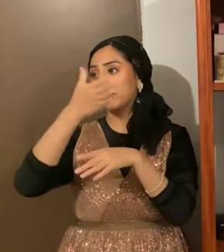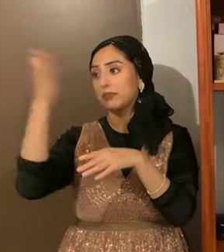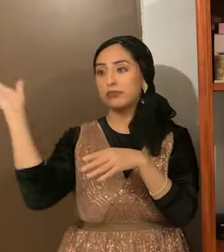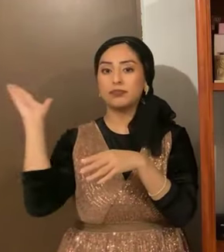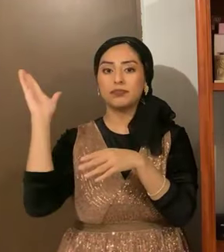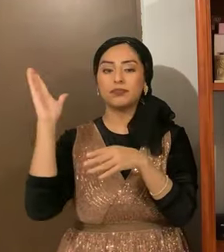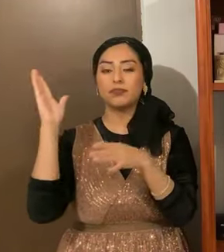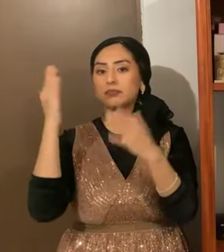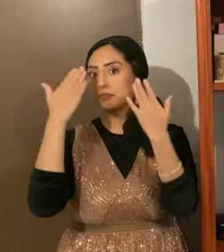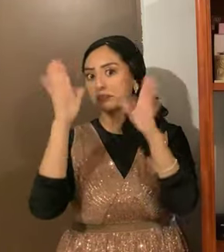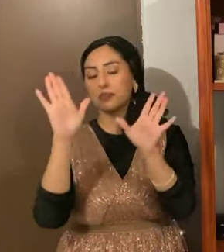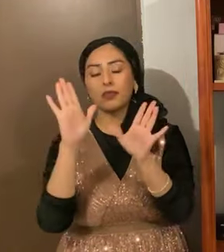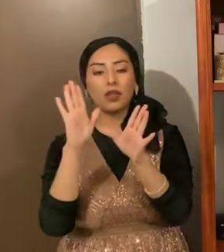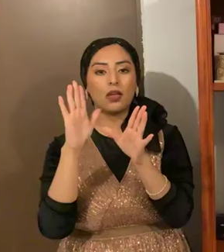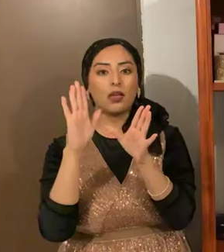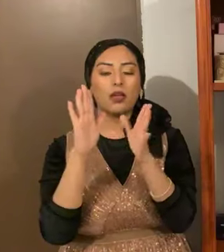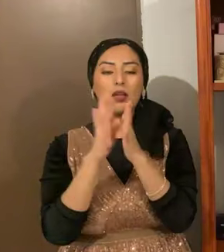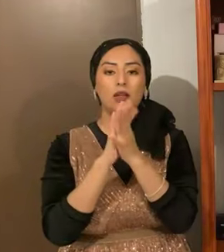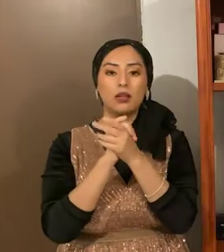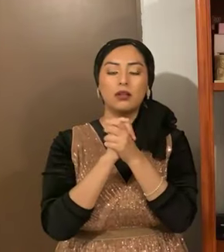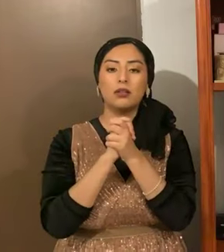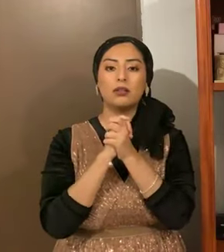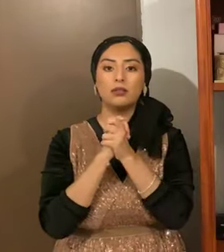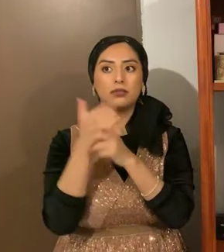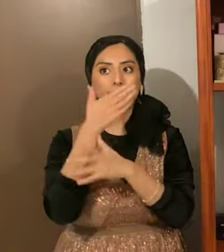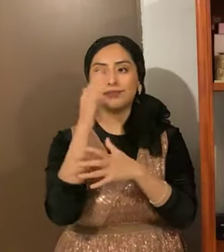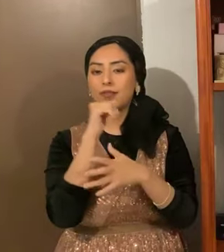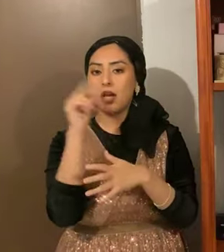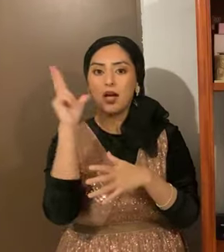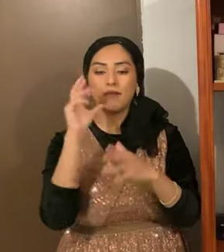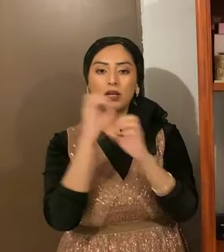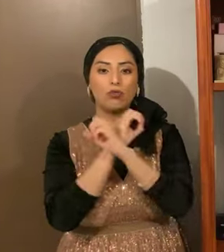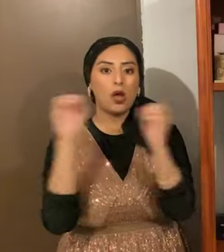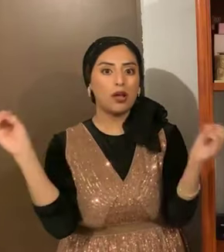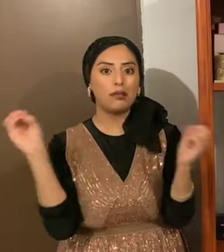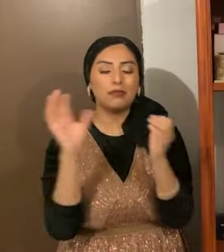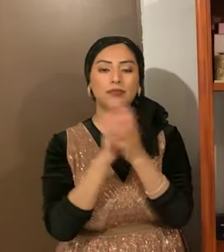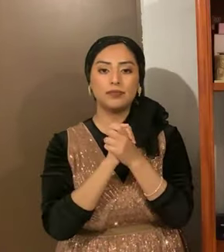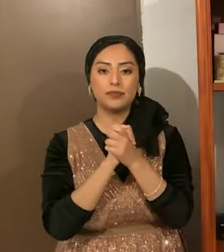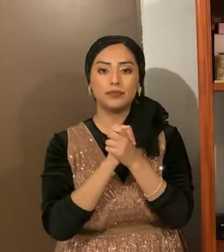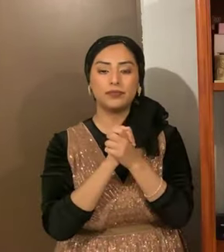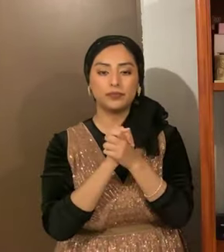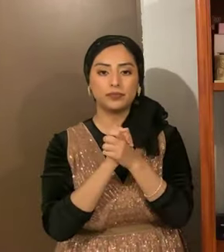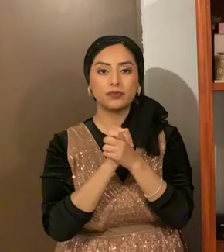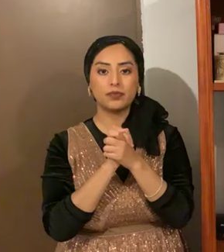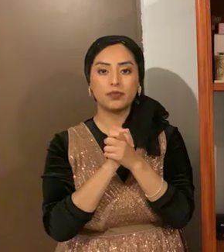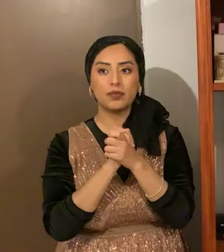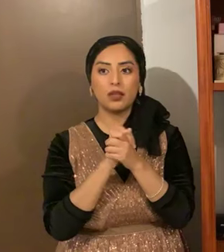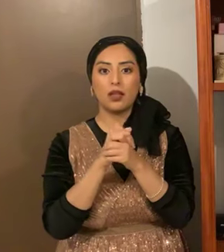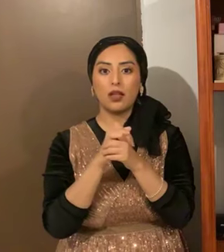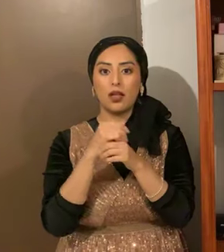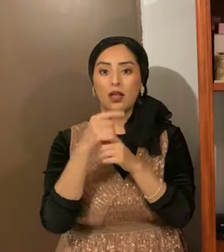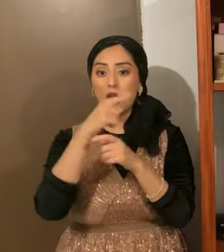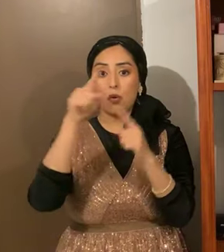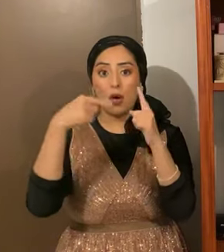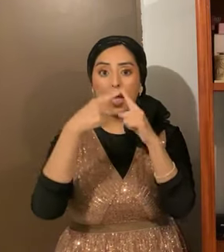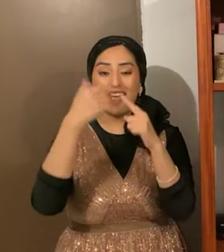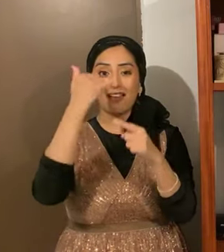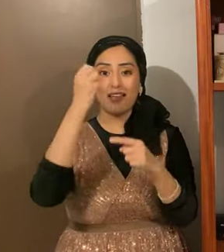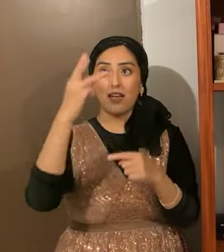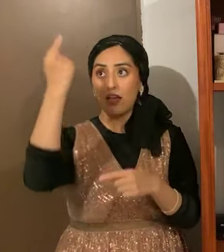día de adoración y que no guarda el Shabbat, eso no va a oír nada. Sí, para ellos va a venir como ladrón en la